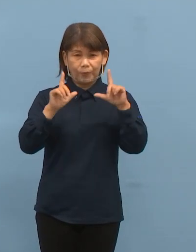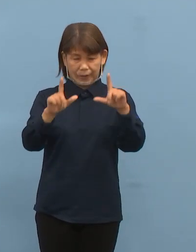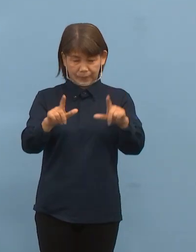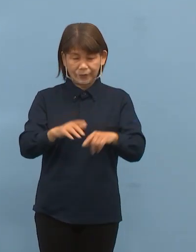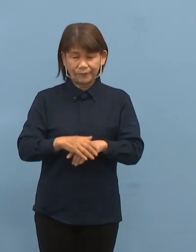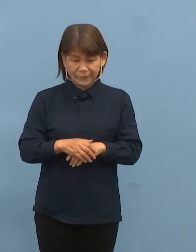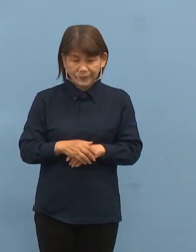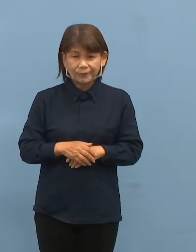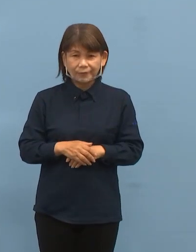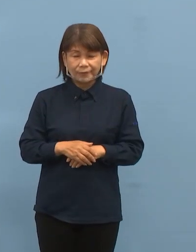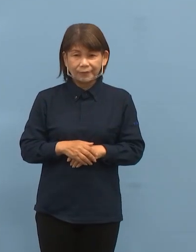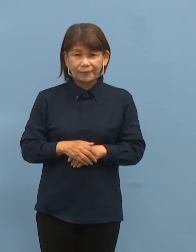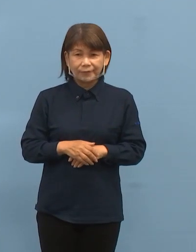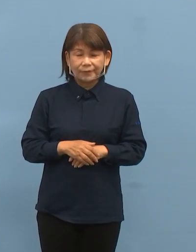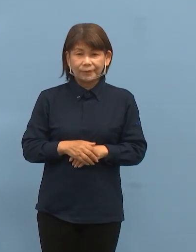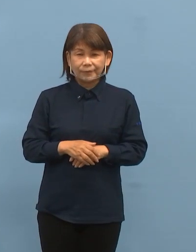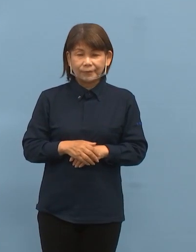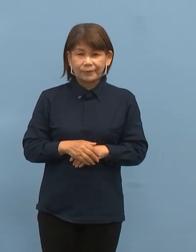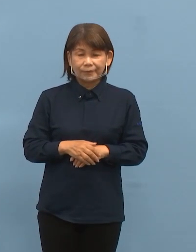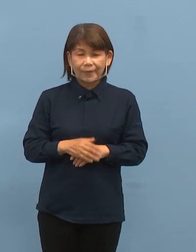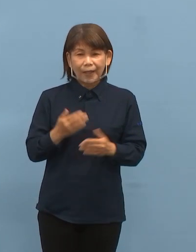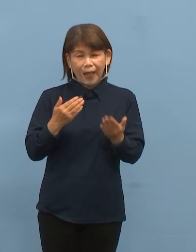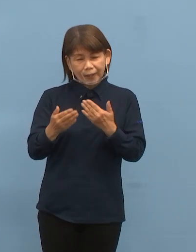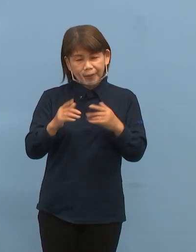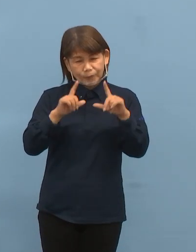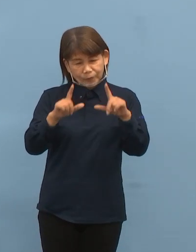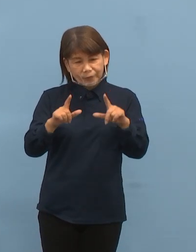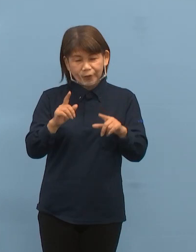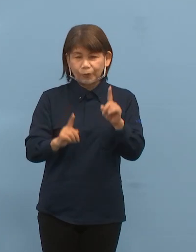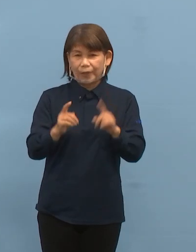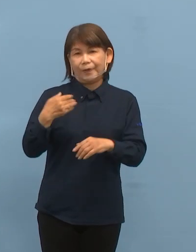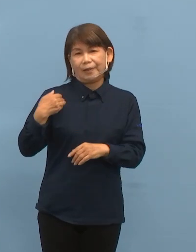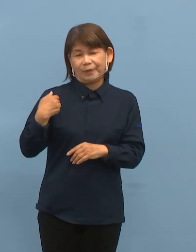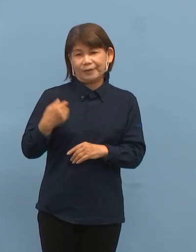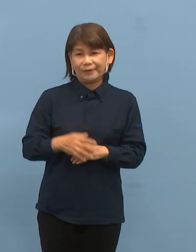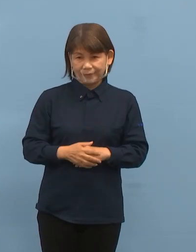お伝えできるかどうか。 以上です、ありがとうございます。 はい、